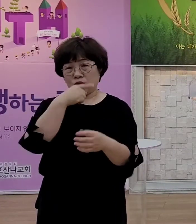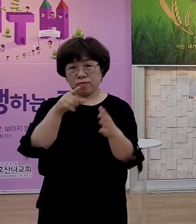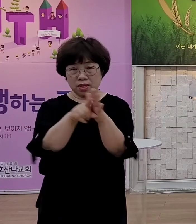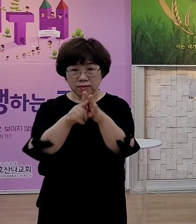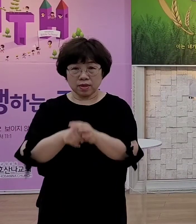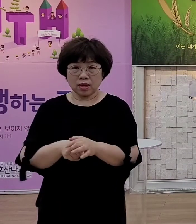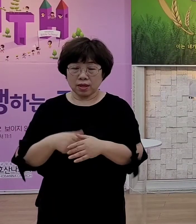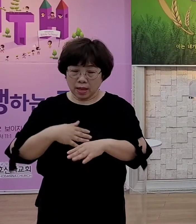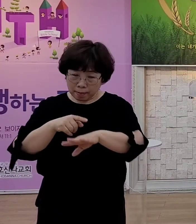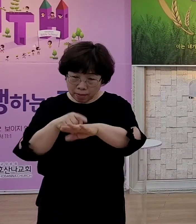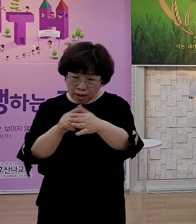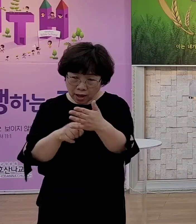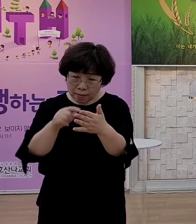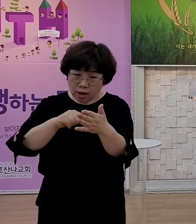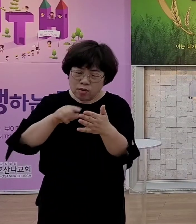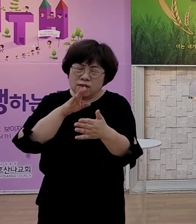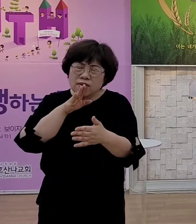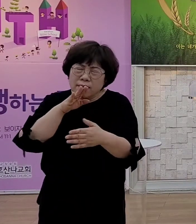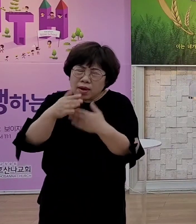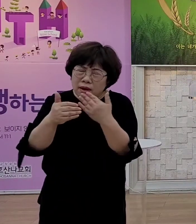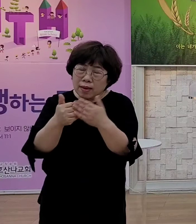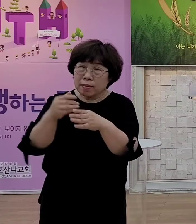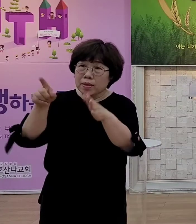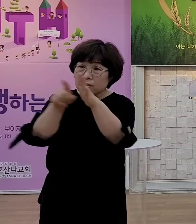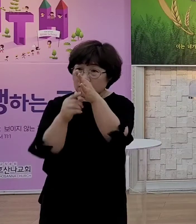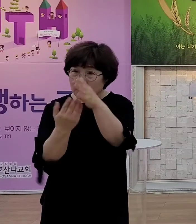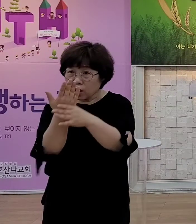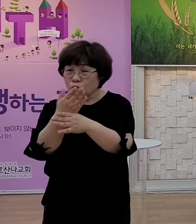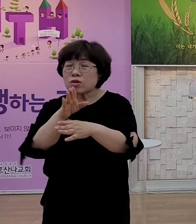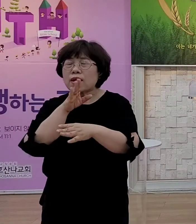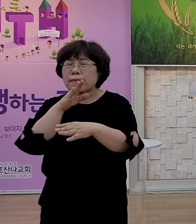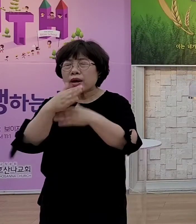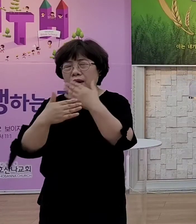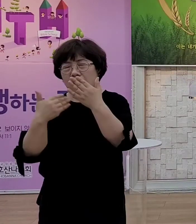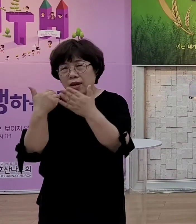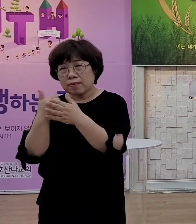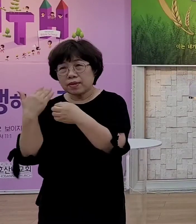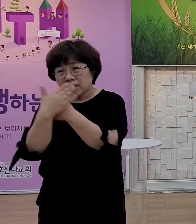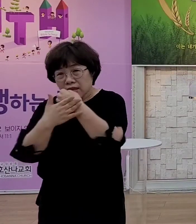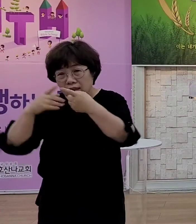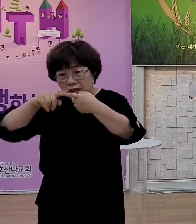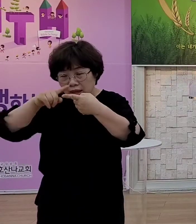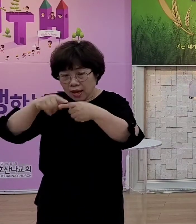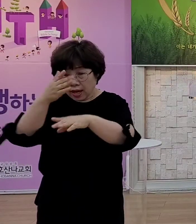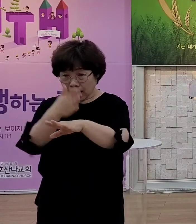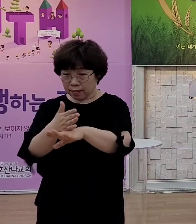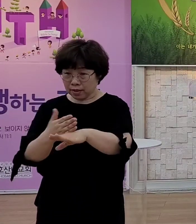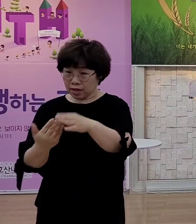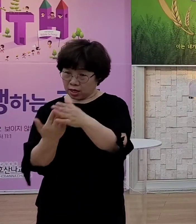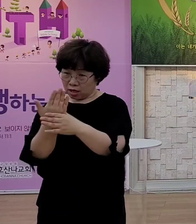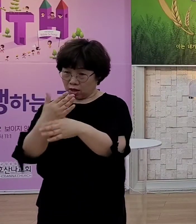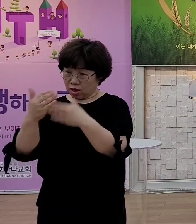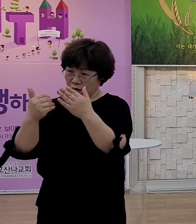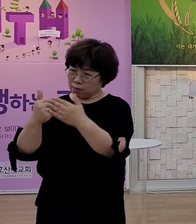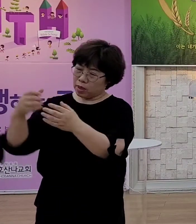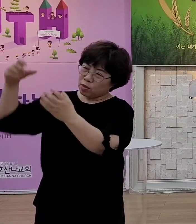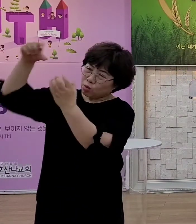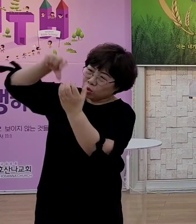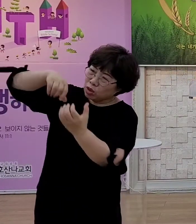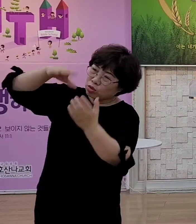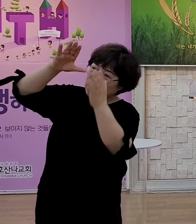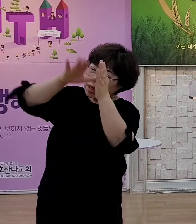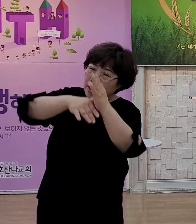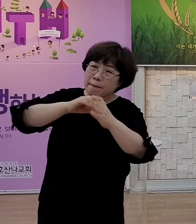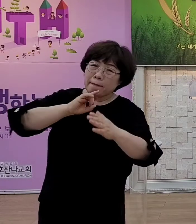내 마음속에 진짜 하나님이 믿어지고 진짜 하나님의 은혜에 감사하고 하나님이 부어주셔야만